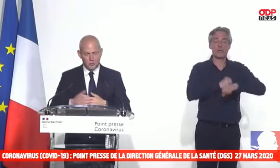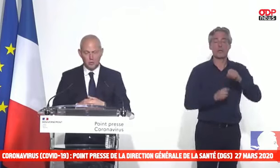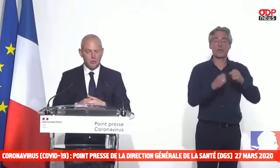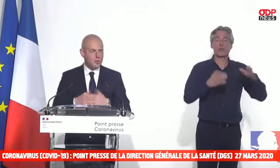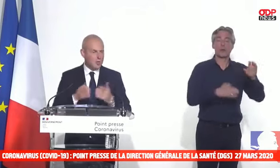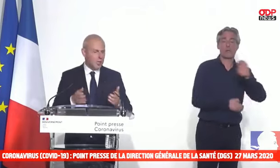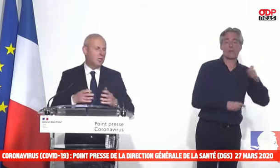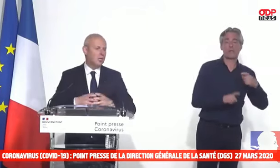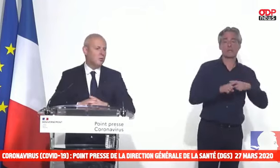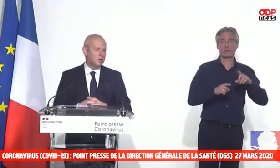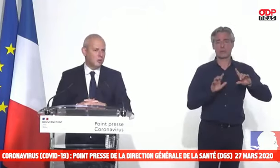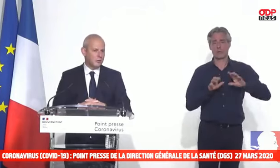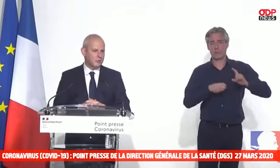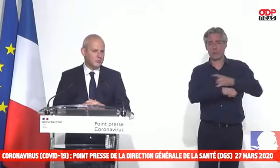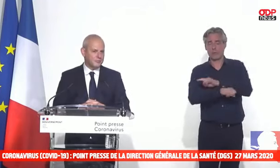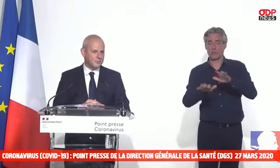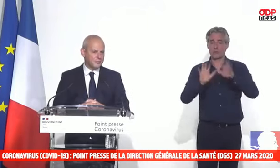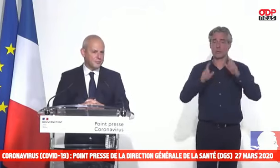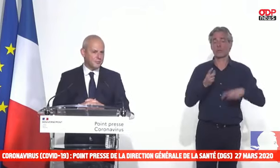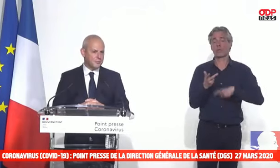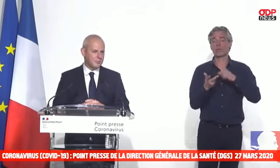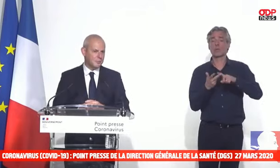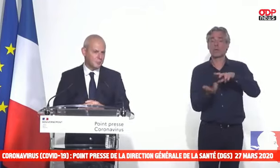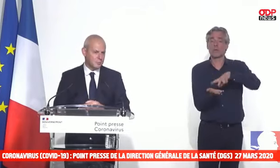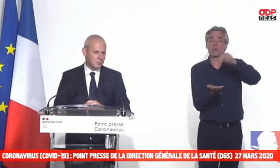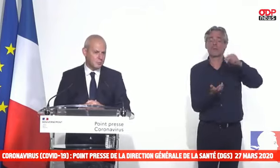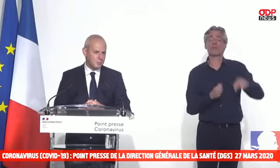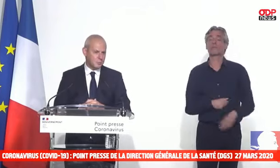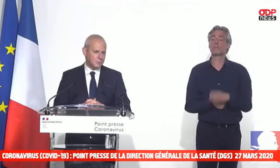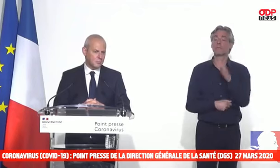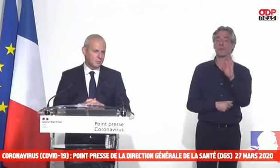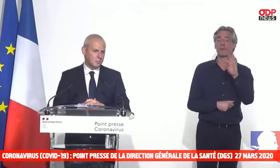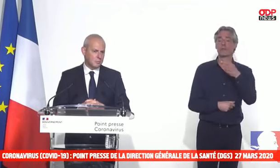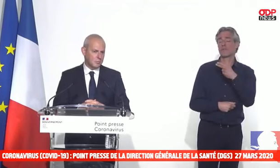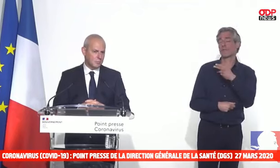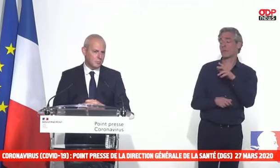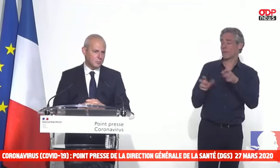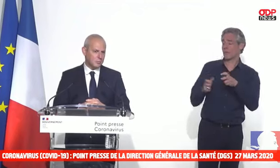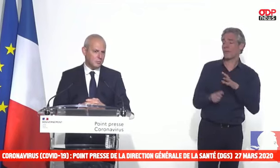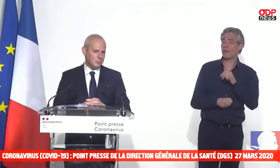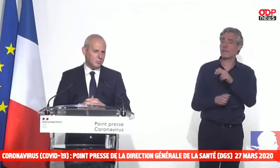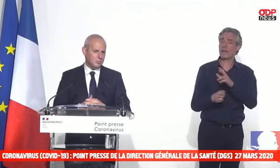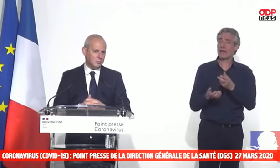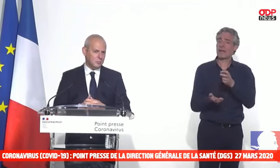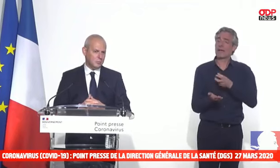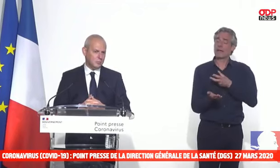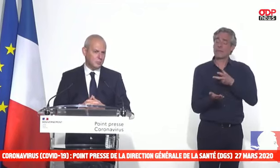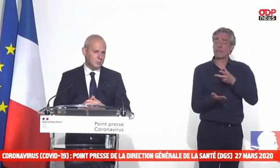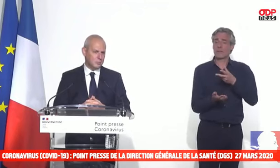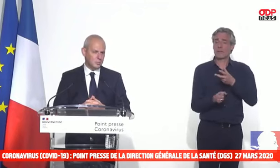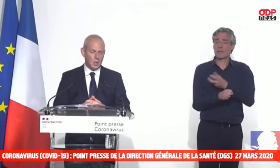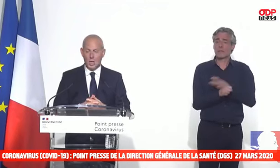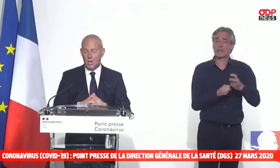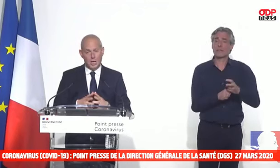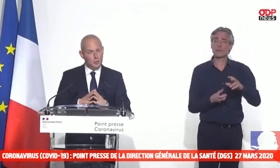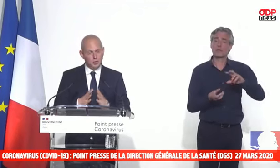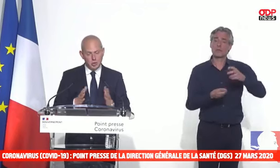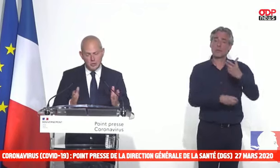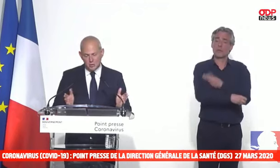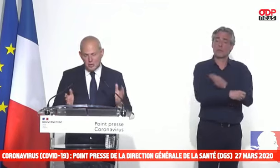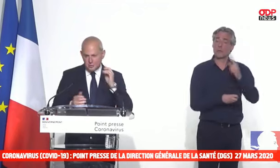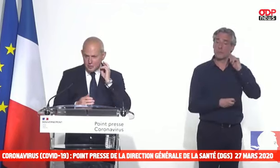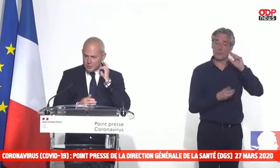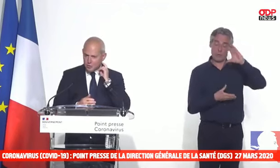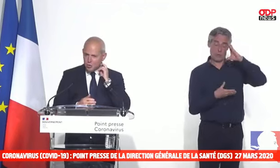la Bourgogne-Franche-Comté et pour l'Île-de-France. Une question de BFM TV, y a-t-il un risque de pénurie d'anesthésiens en réanimation ? Alors nous